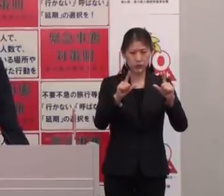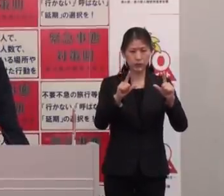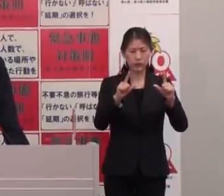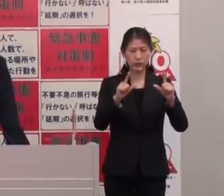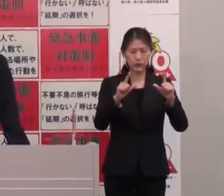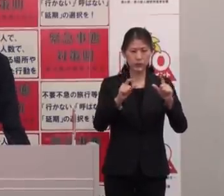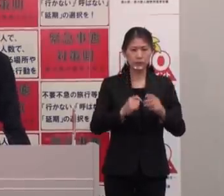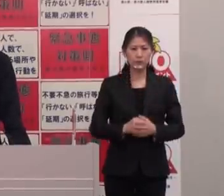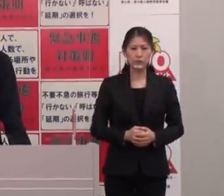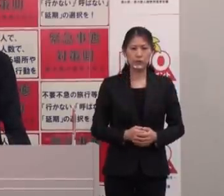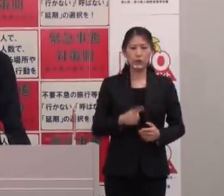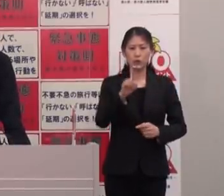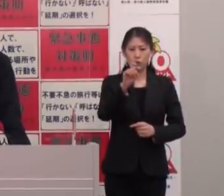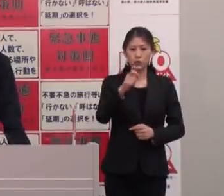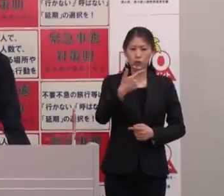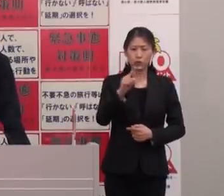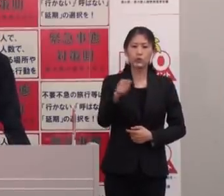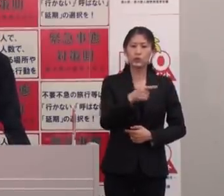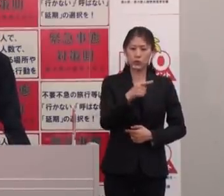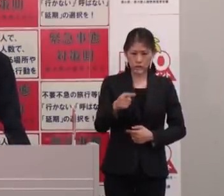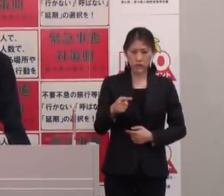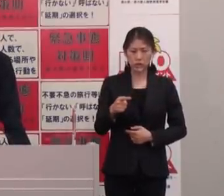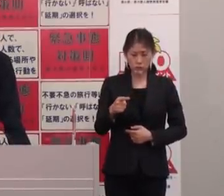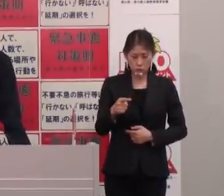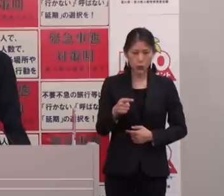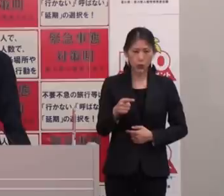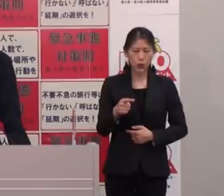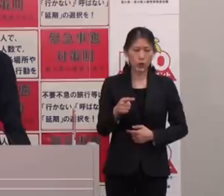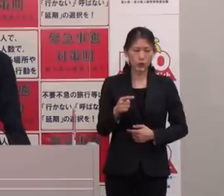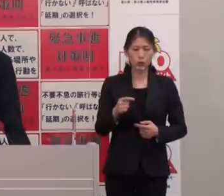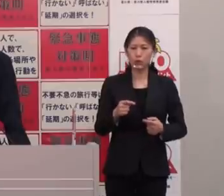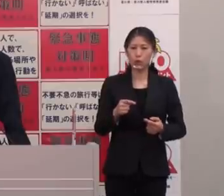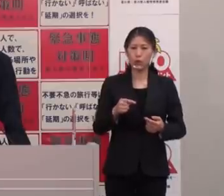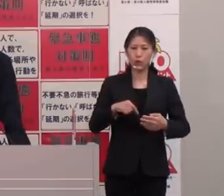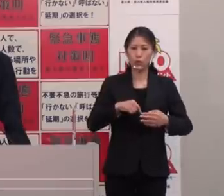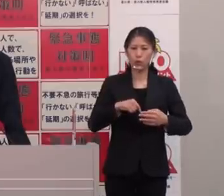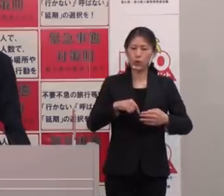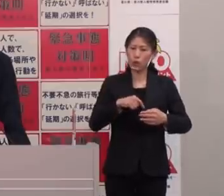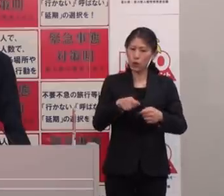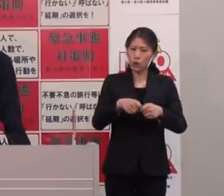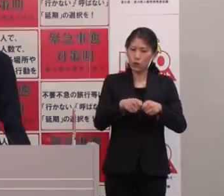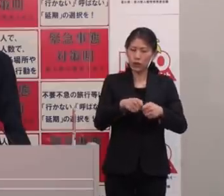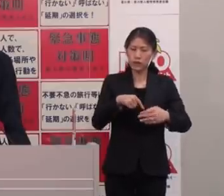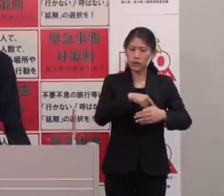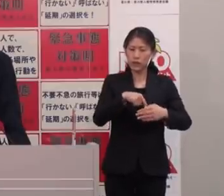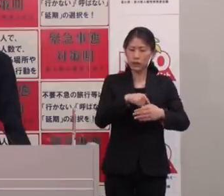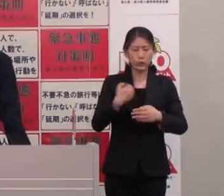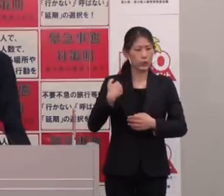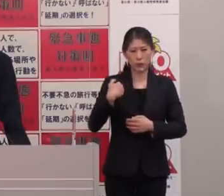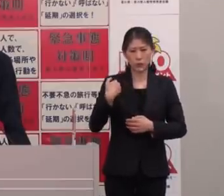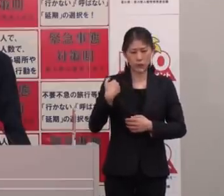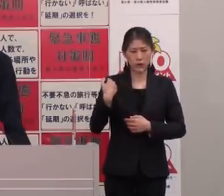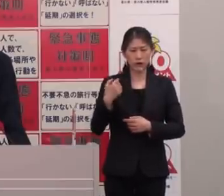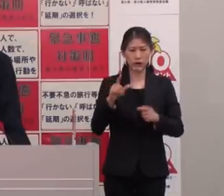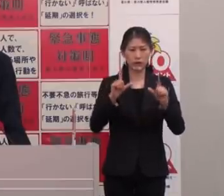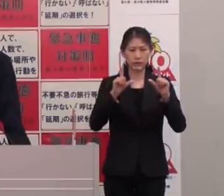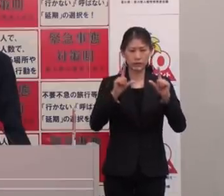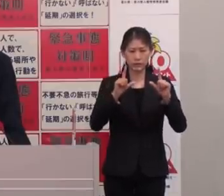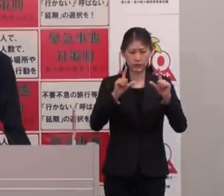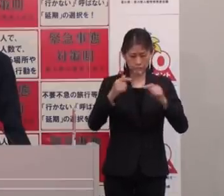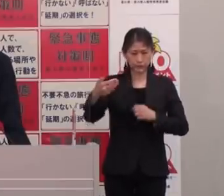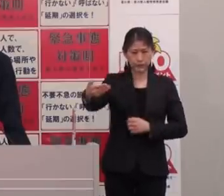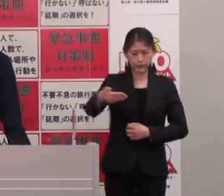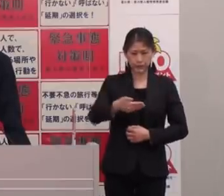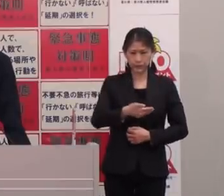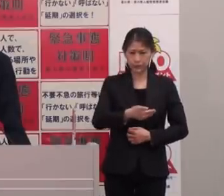内訳はちょっと今手元では分かりません。 逆にこう今宿泊療養でこう待機されている方っ